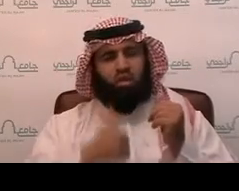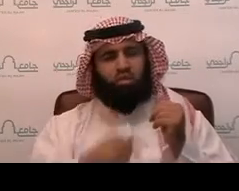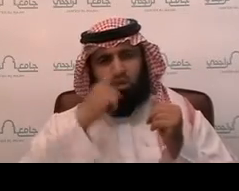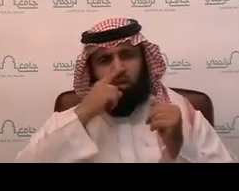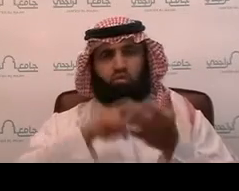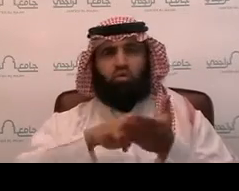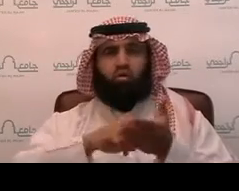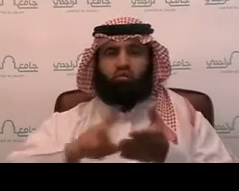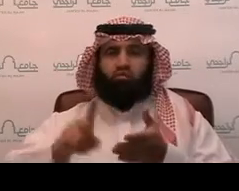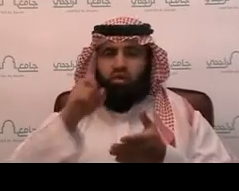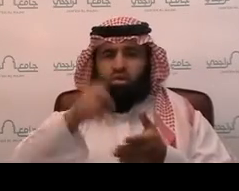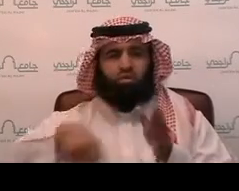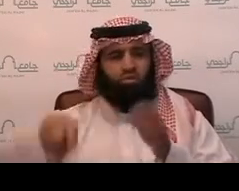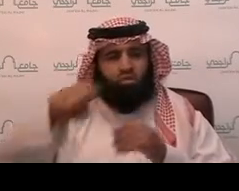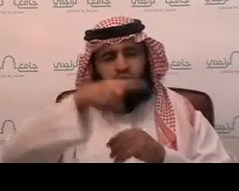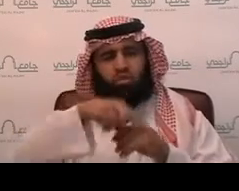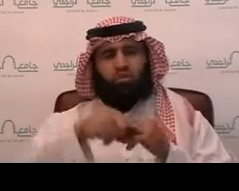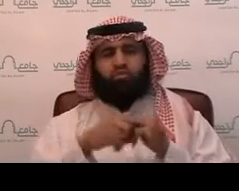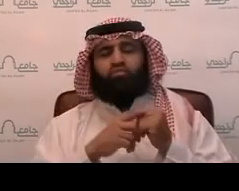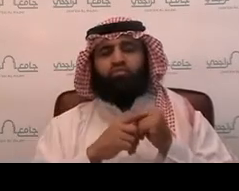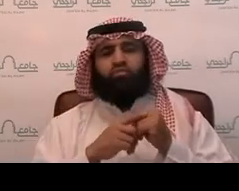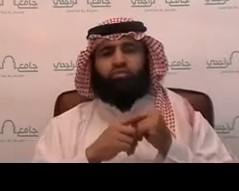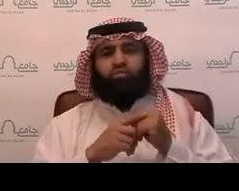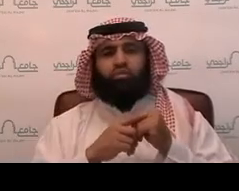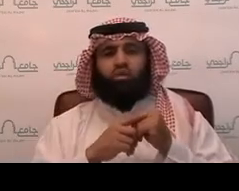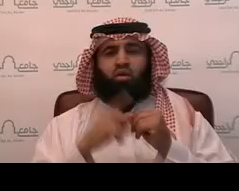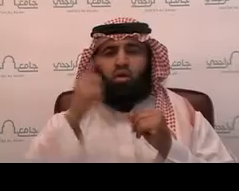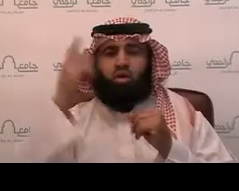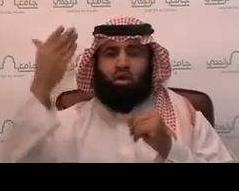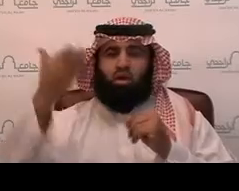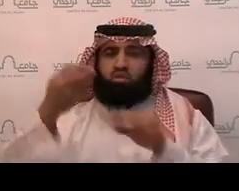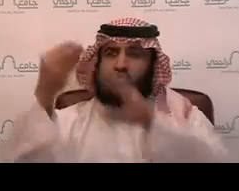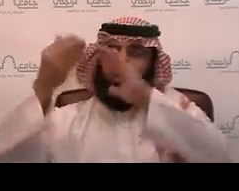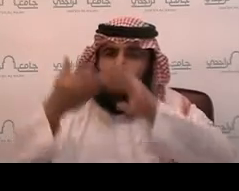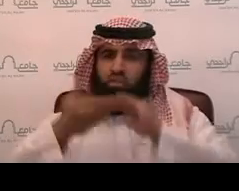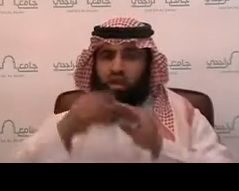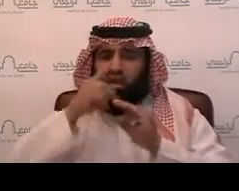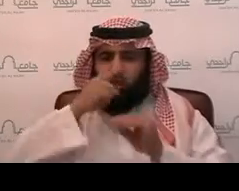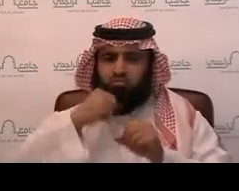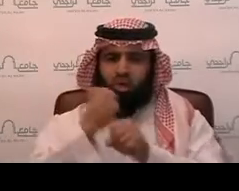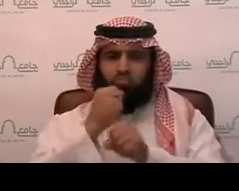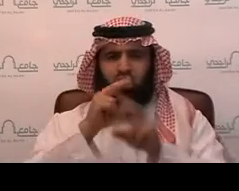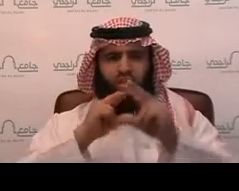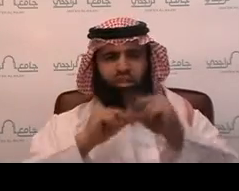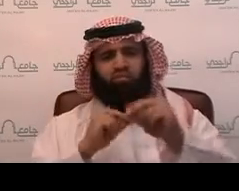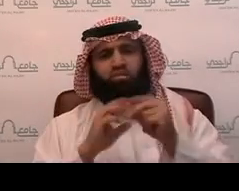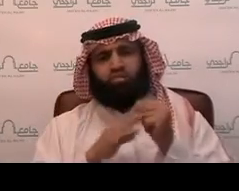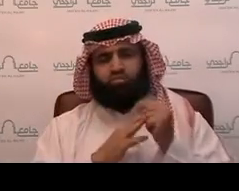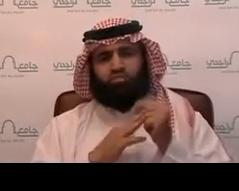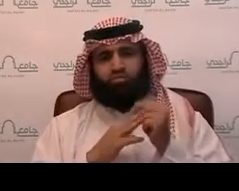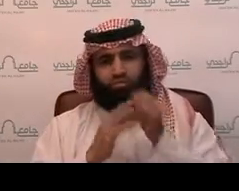وخذوا حذركم بالأخذ بما أتى به الرسول صلى الله عليه وسلم والانتهاء عما